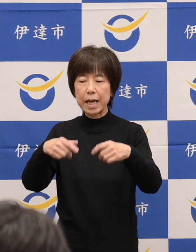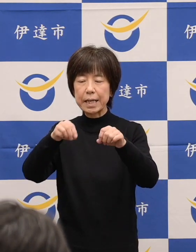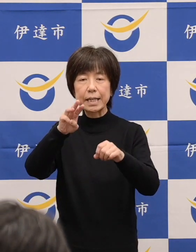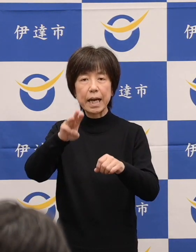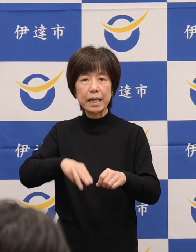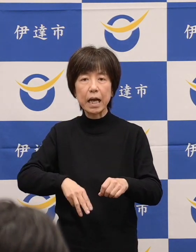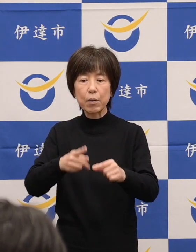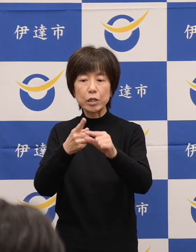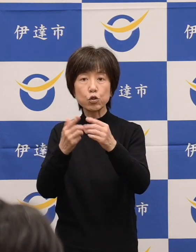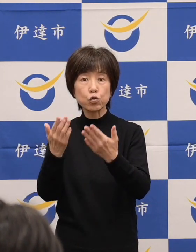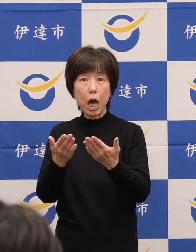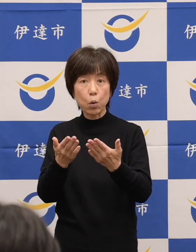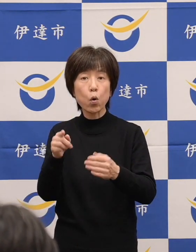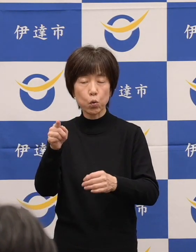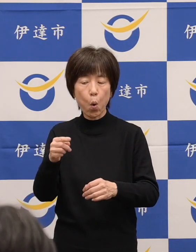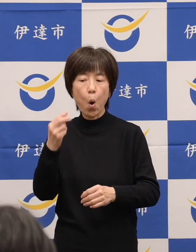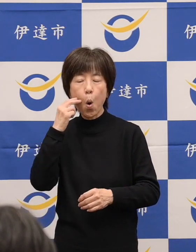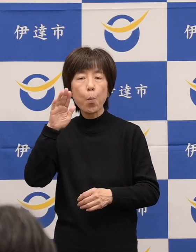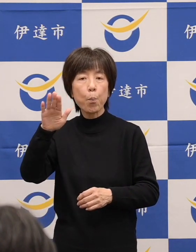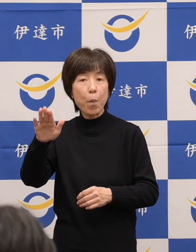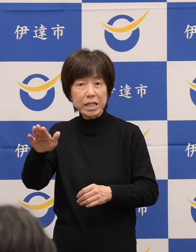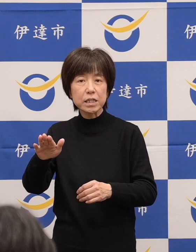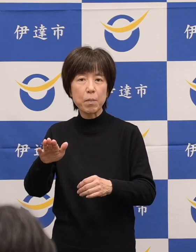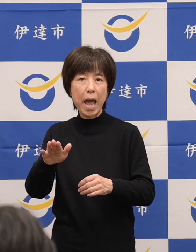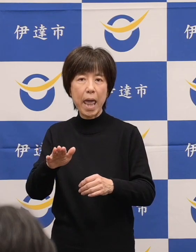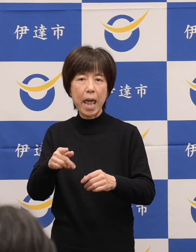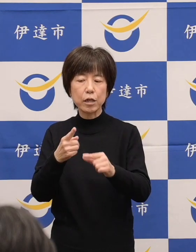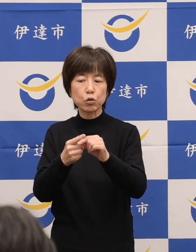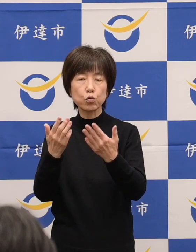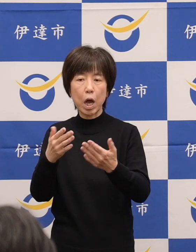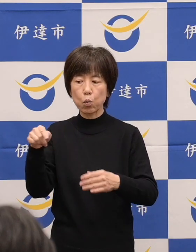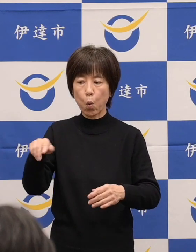中学校と松前中学校の子どもたちが相互に